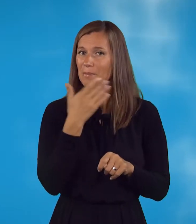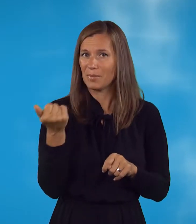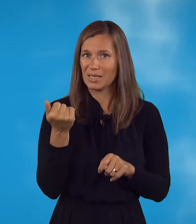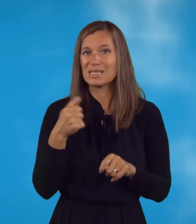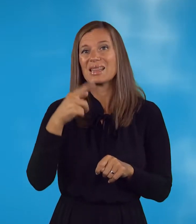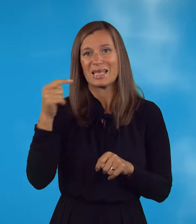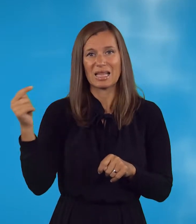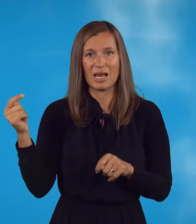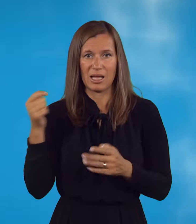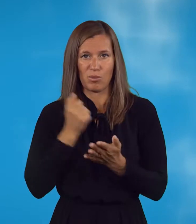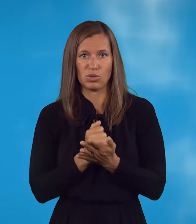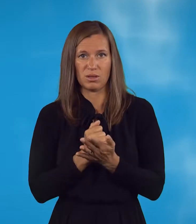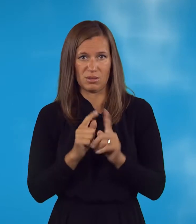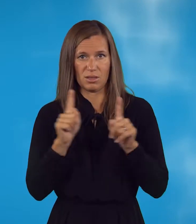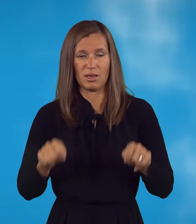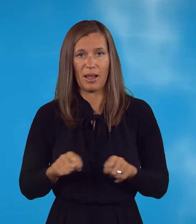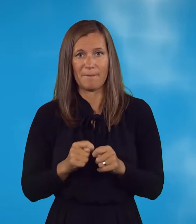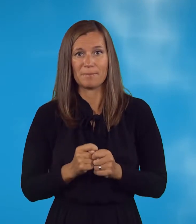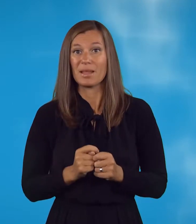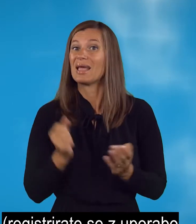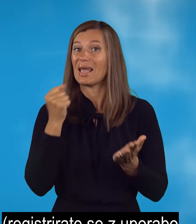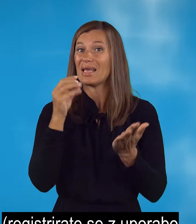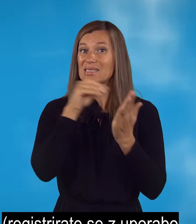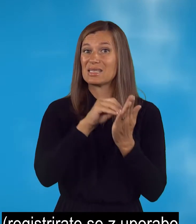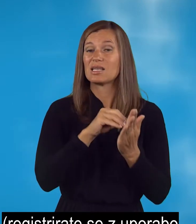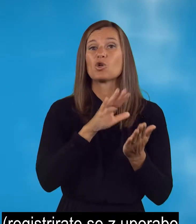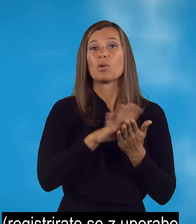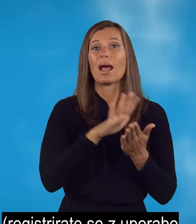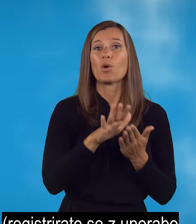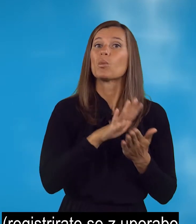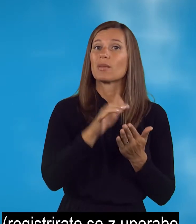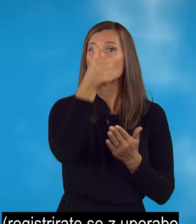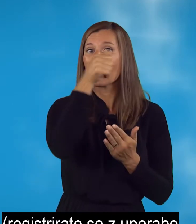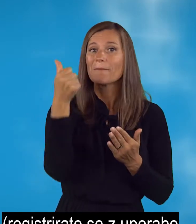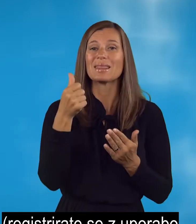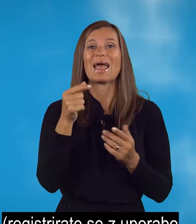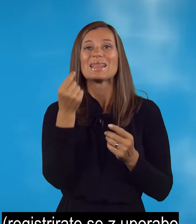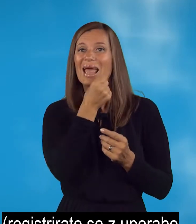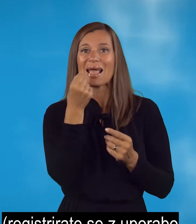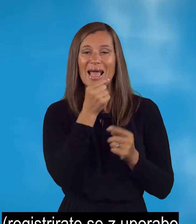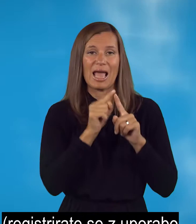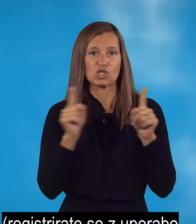brez digitalnega potrdila. Registrirate se z uporabo uporabniškega imena in gesla